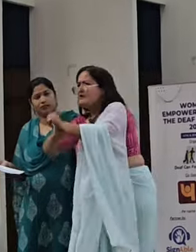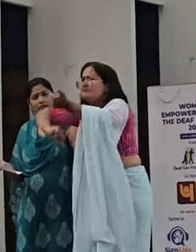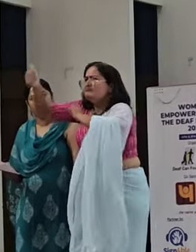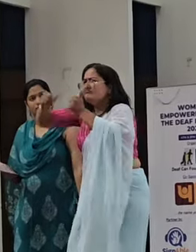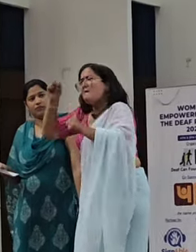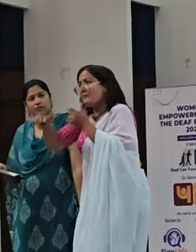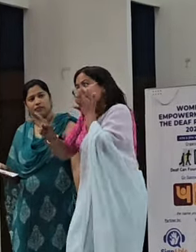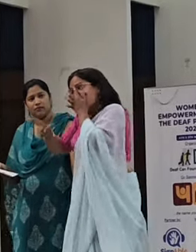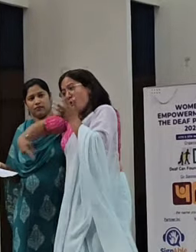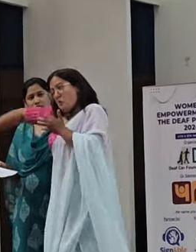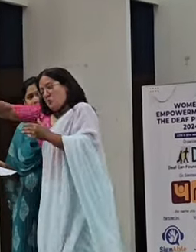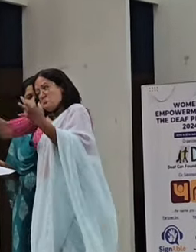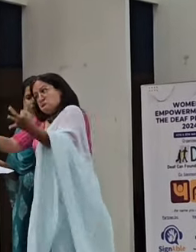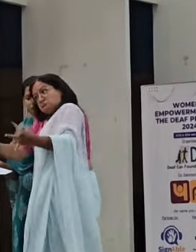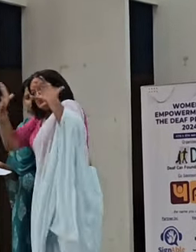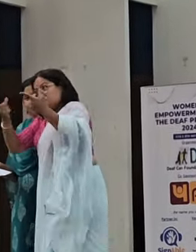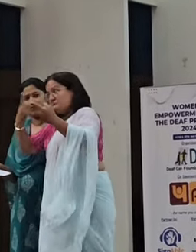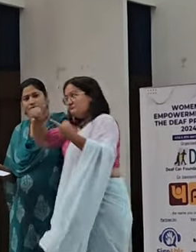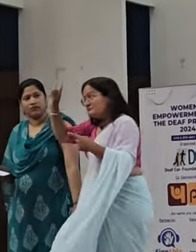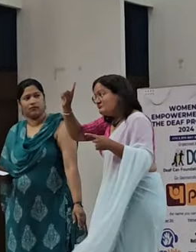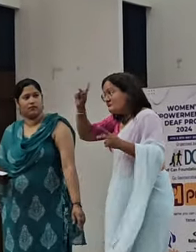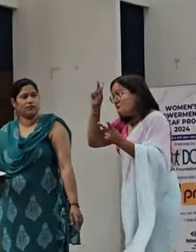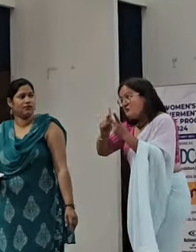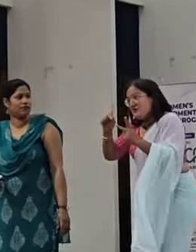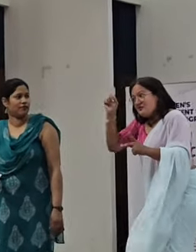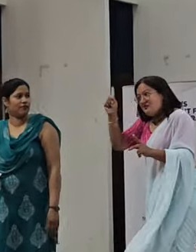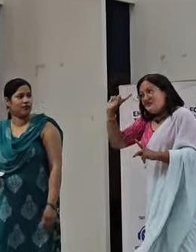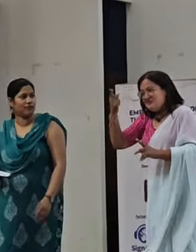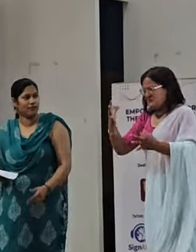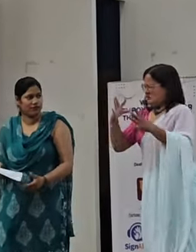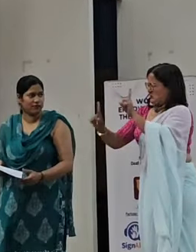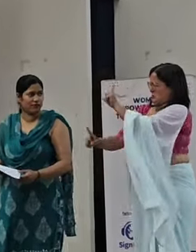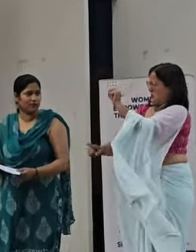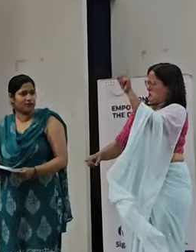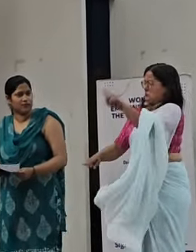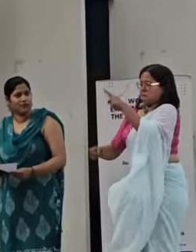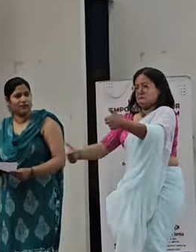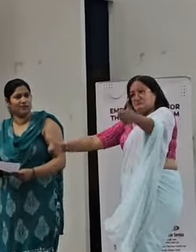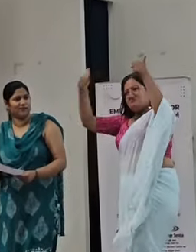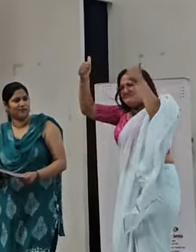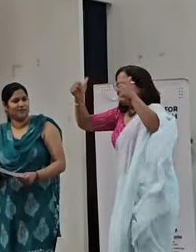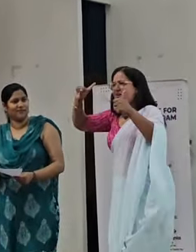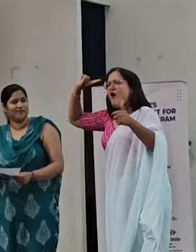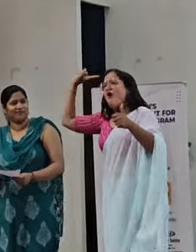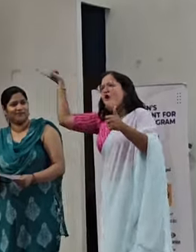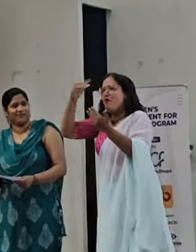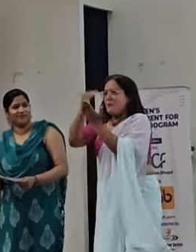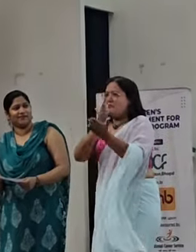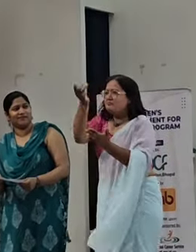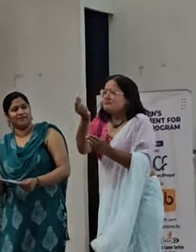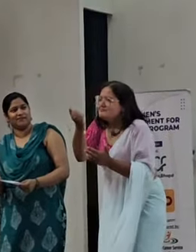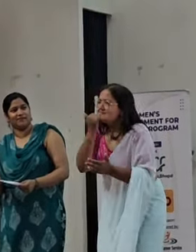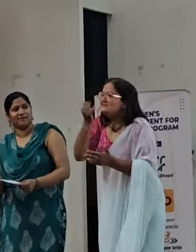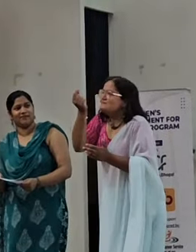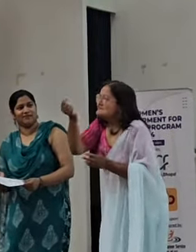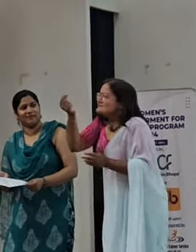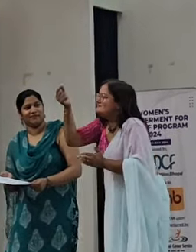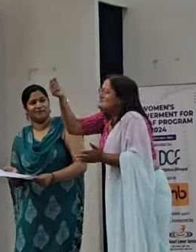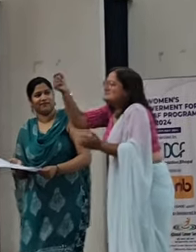तो आप उन्हें हाथों हाथ फीडबैक दे सकते हैं, क्योंकि एवरीवन इज नॉट अ परफेक्ट, आप जानते हैं कि सभी लोग मतलब एकदम मतलब परफेक्ट